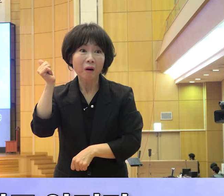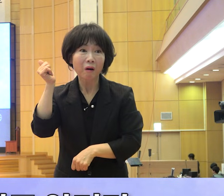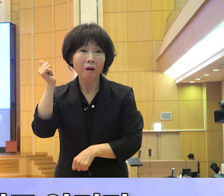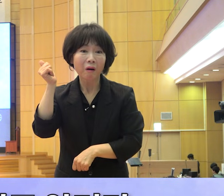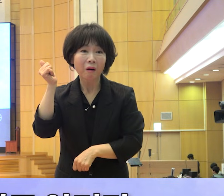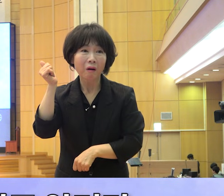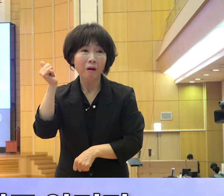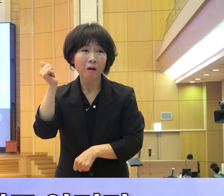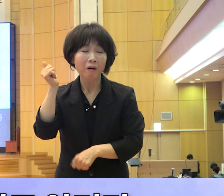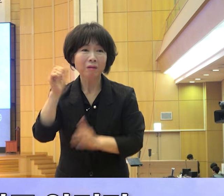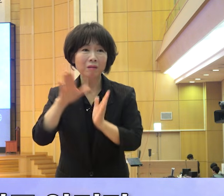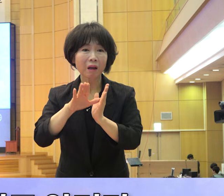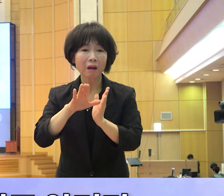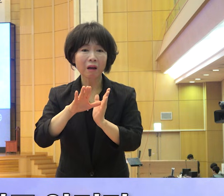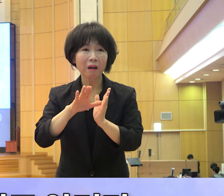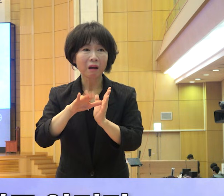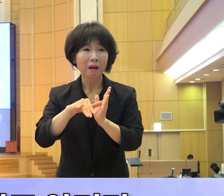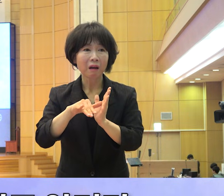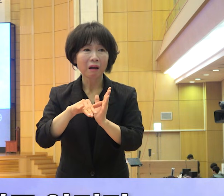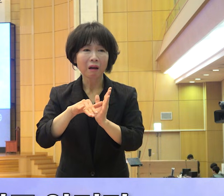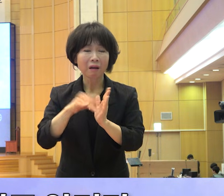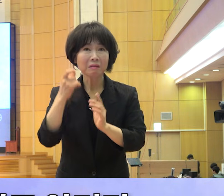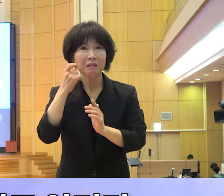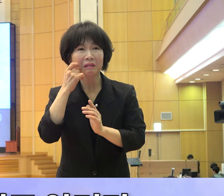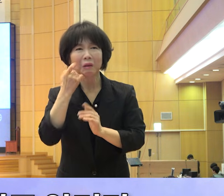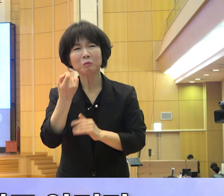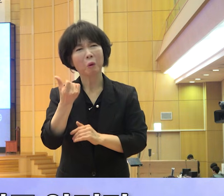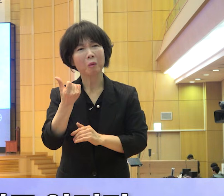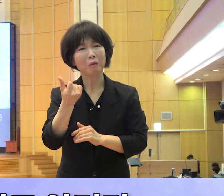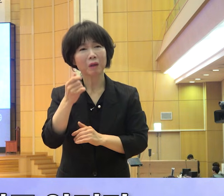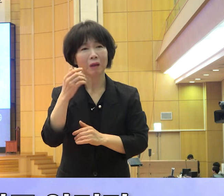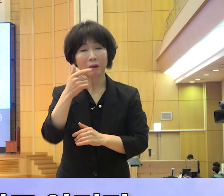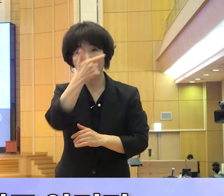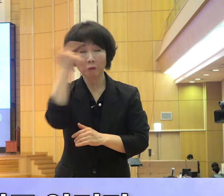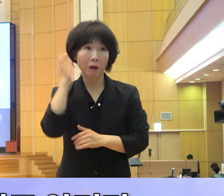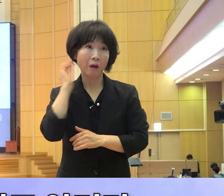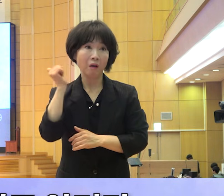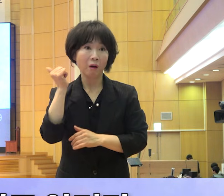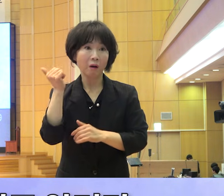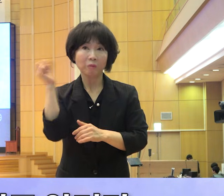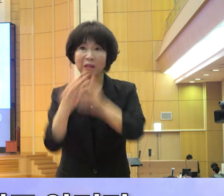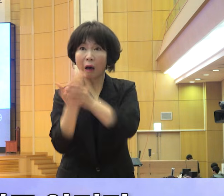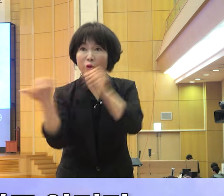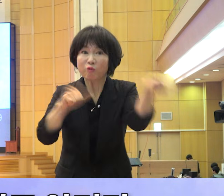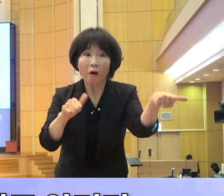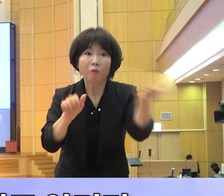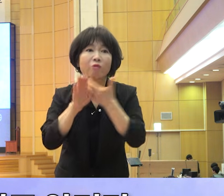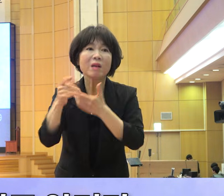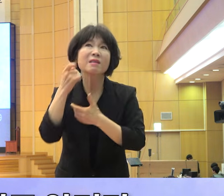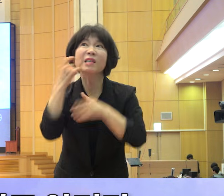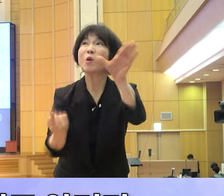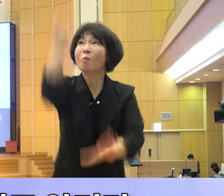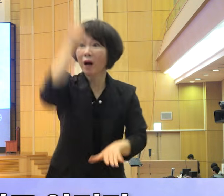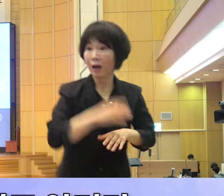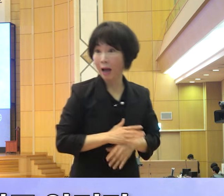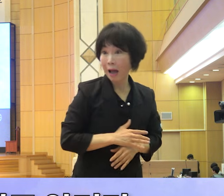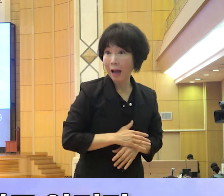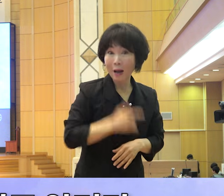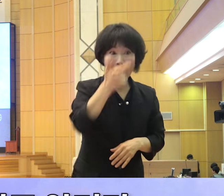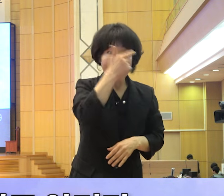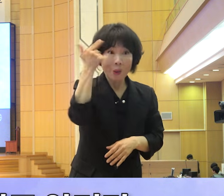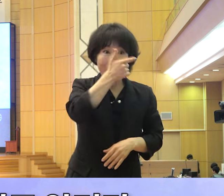죽은 다음에 노무현의 정신이라 그러면서 굉장히 인기가 더 많으셔요. 그래서 처음엔 막 대통령